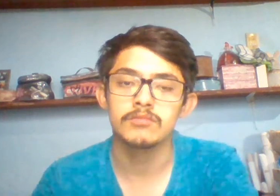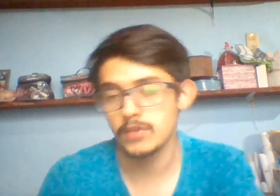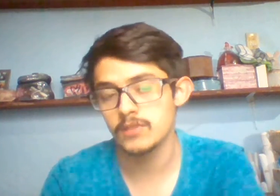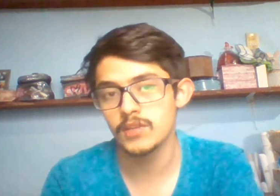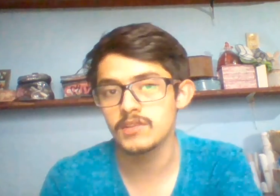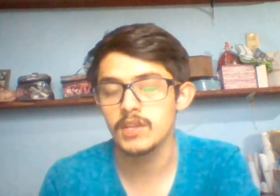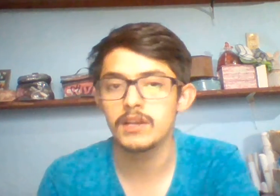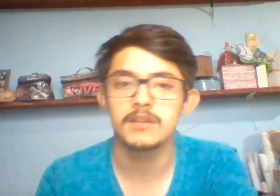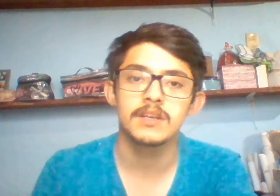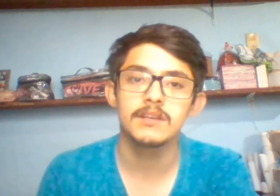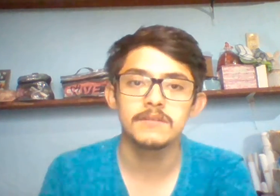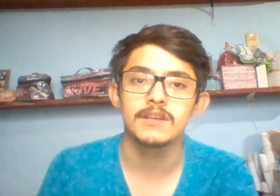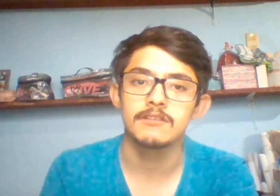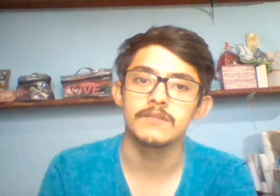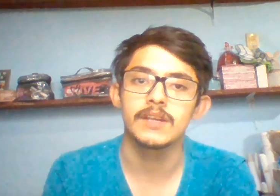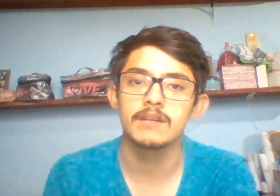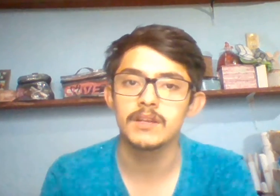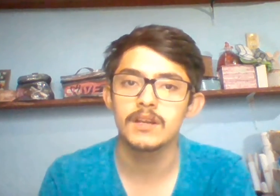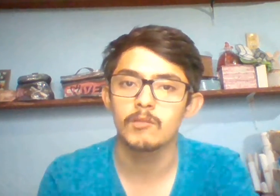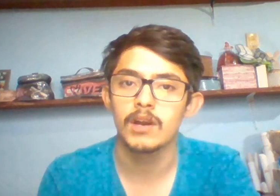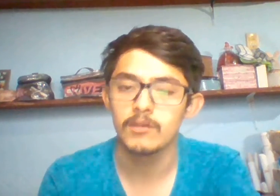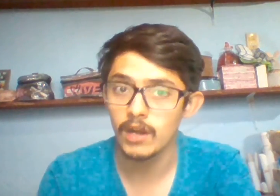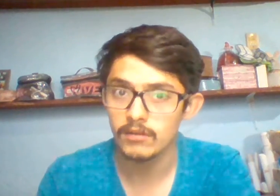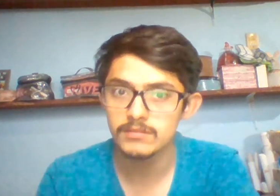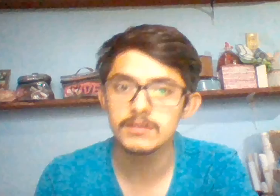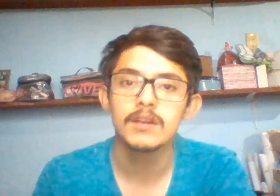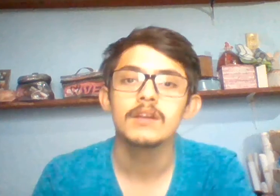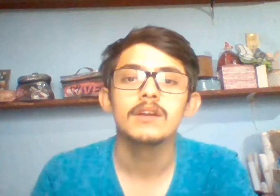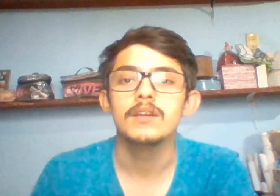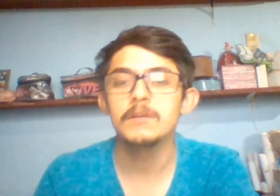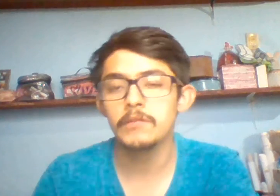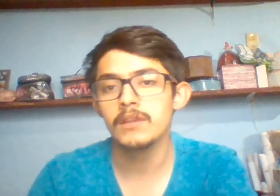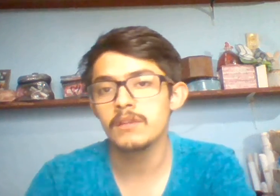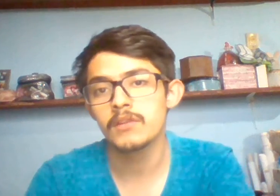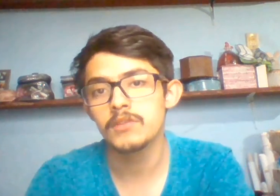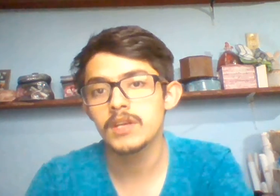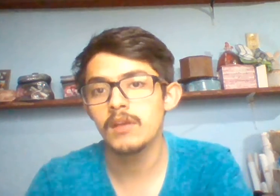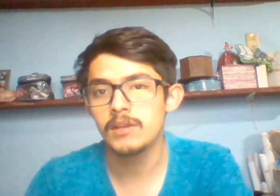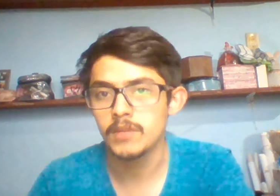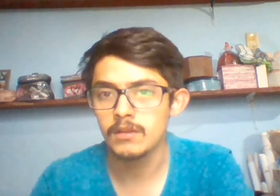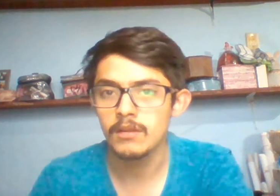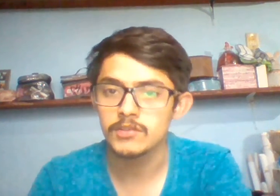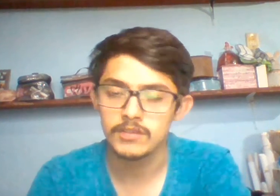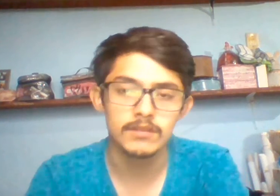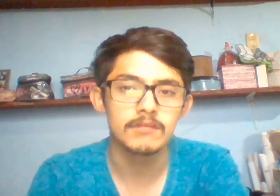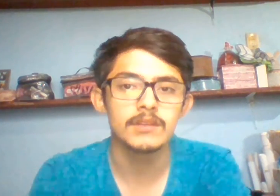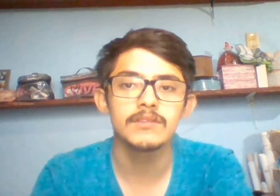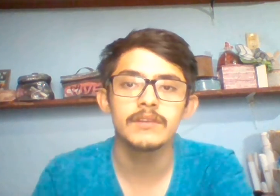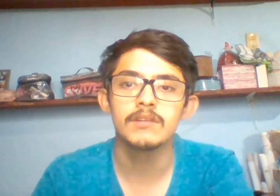que es una sigla en inglés y que significa American Warehouse, y fue desarrollada en 1855